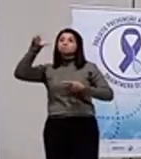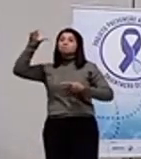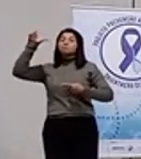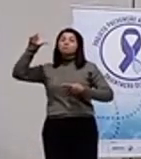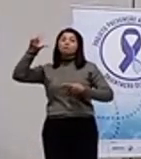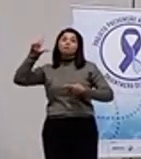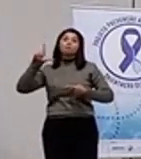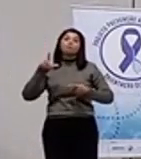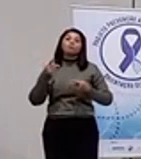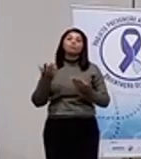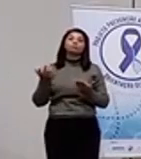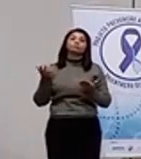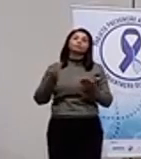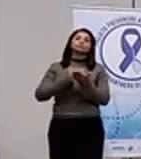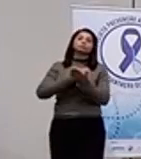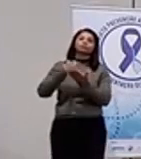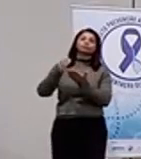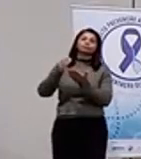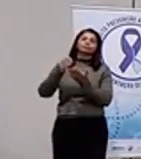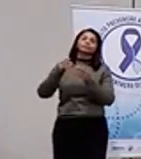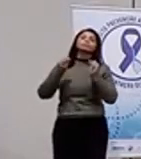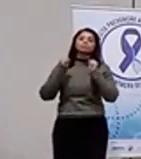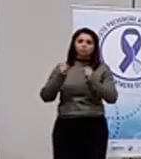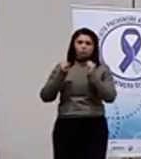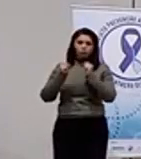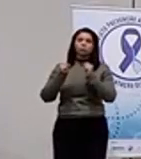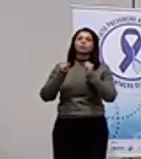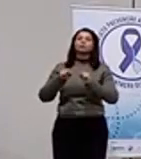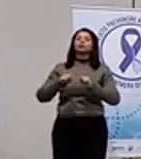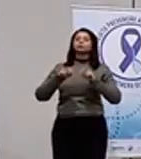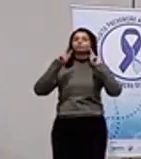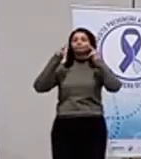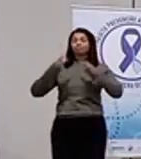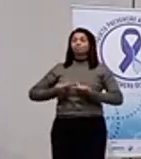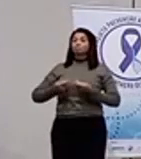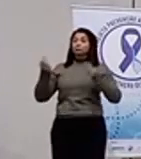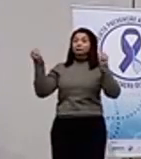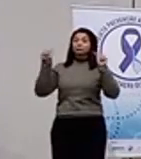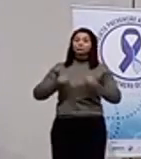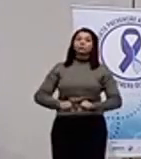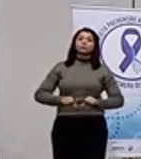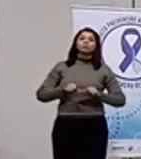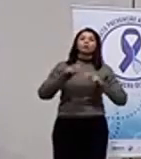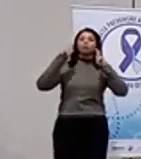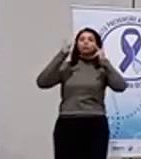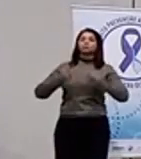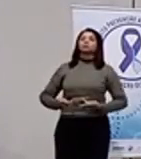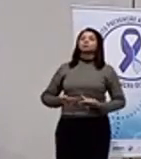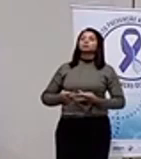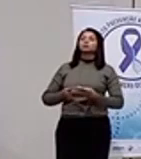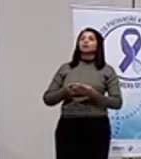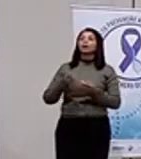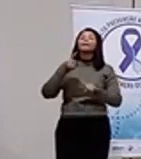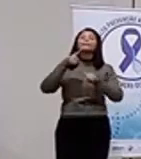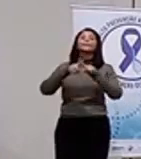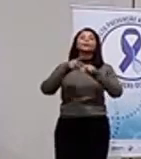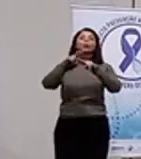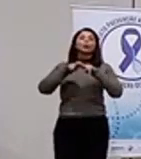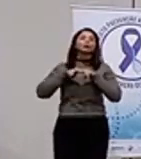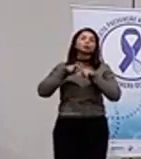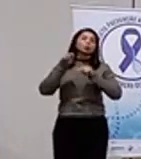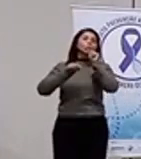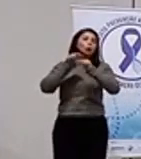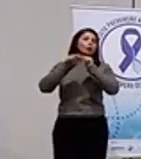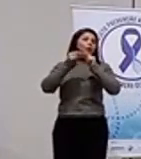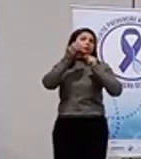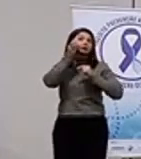nós. E a partir daí, essa substância pode provocar mal no ser humano. É por isso que do camundongo, hoje em dia a gente parte para onde?